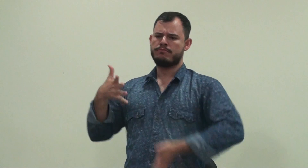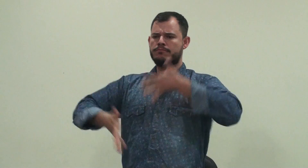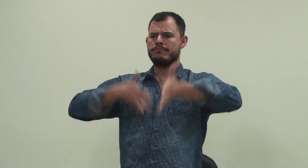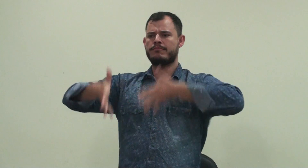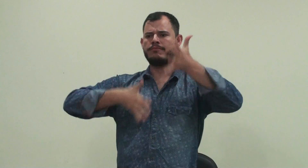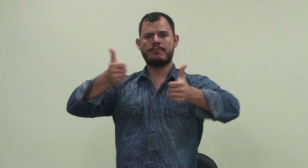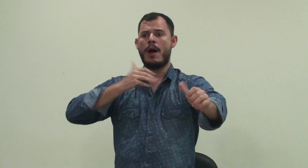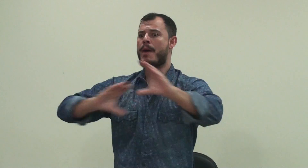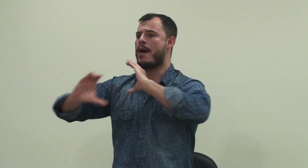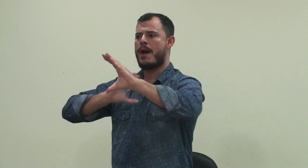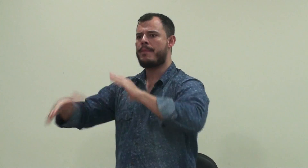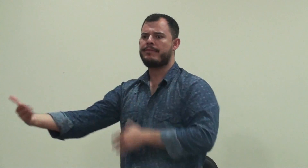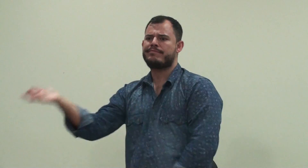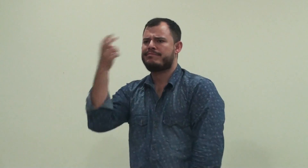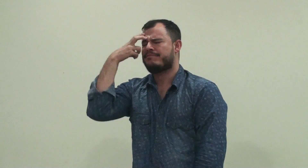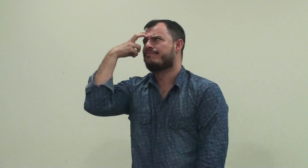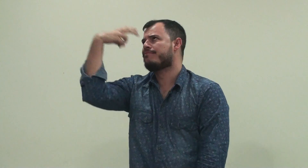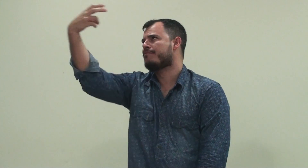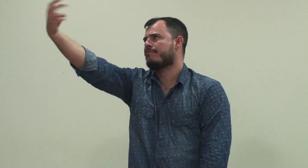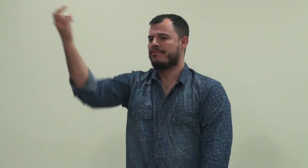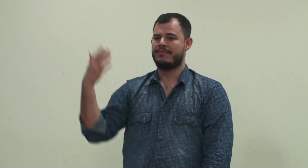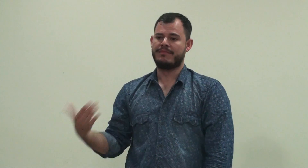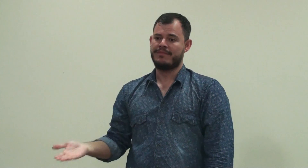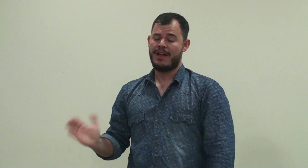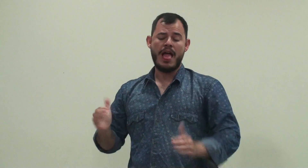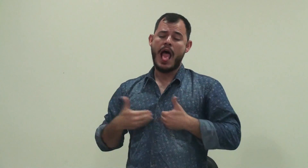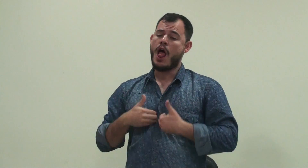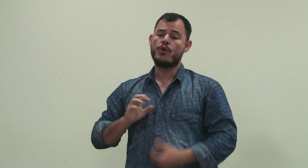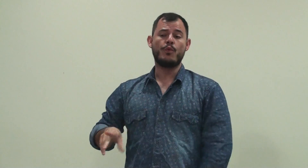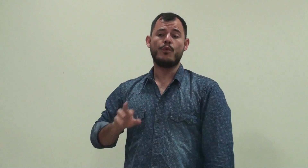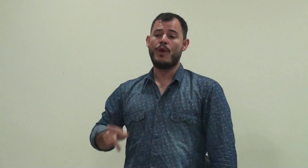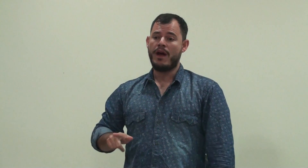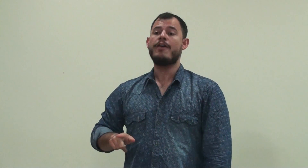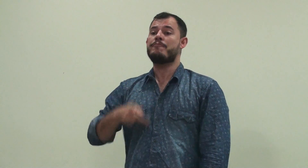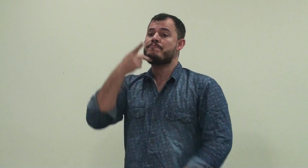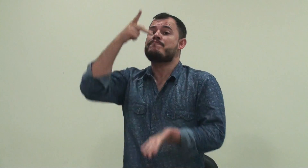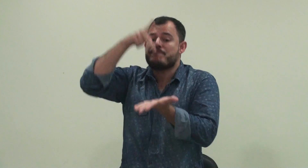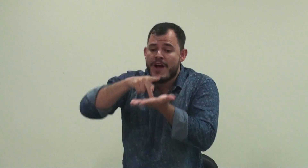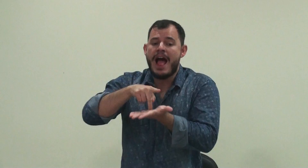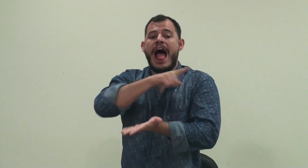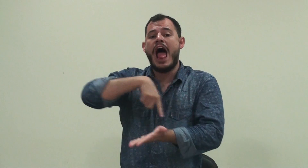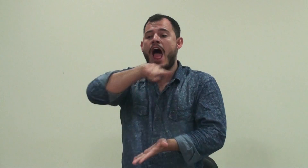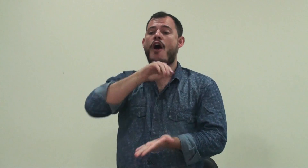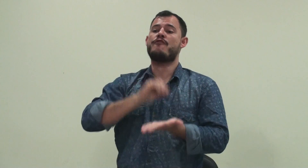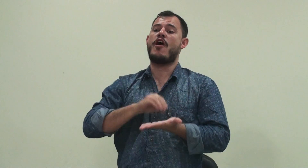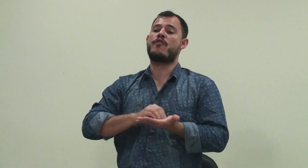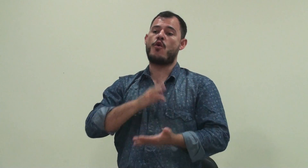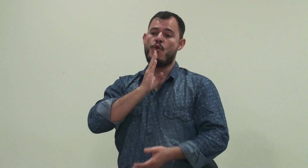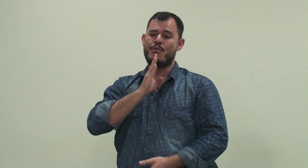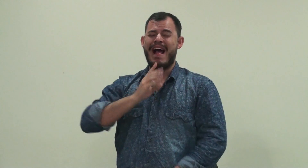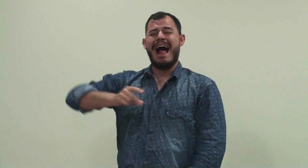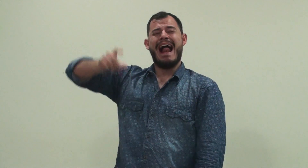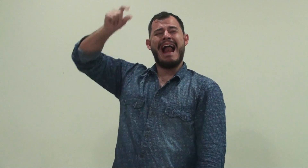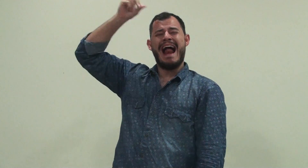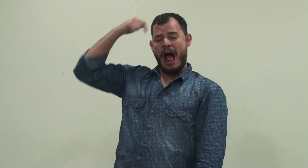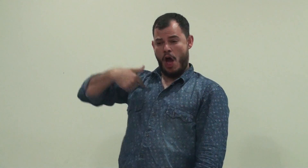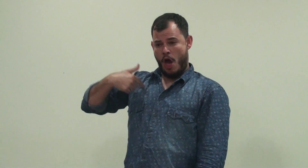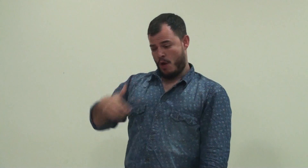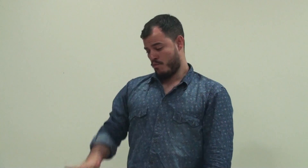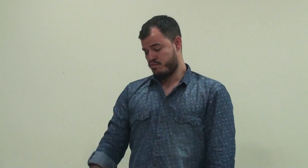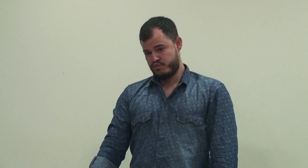tinha vergonha. E aí ele cresceu e agora tem uma comunicação excelente, uma relação com a cultura surda, não tem nada de